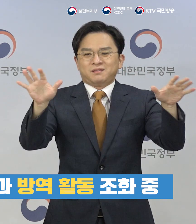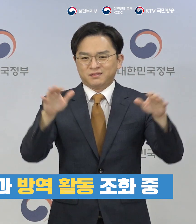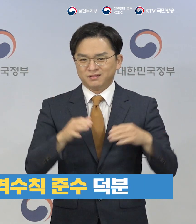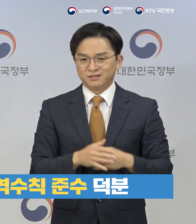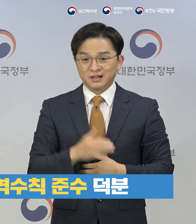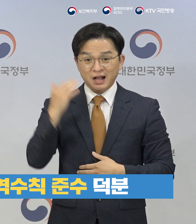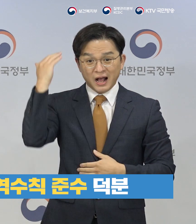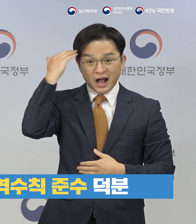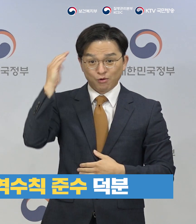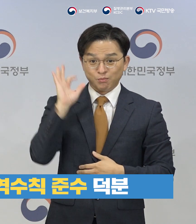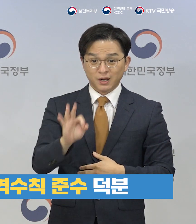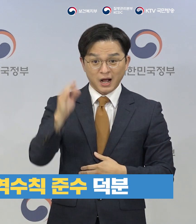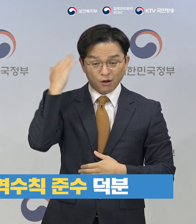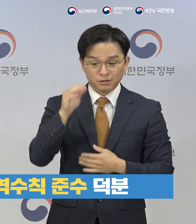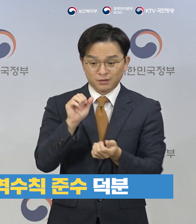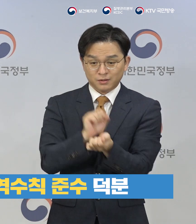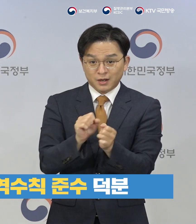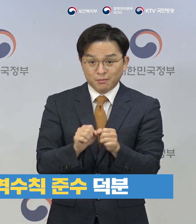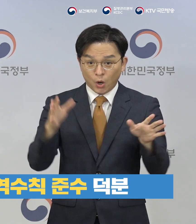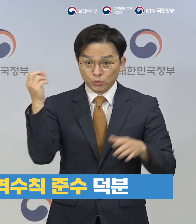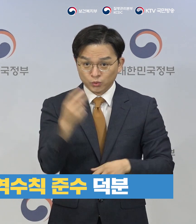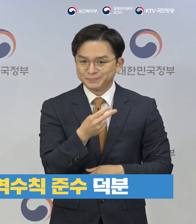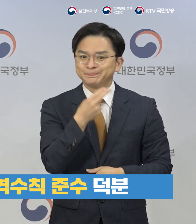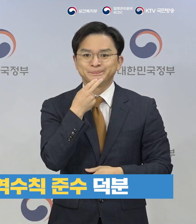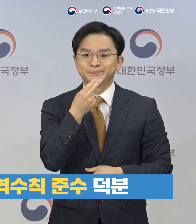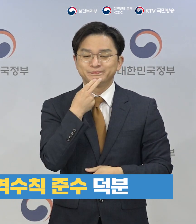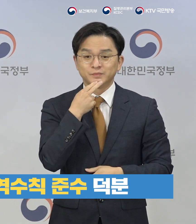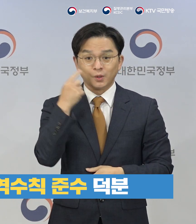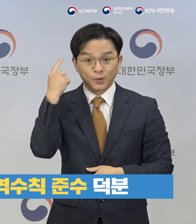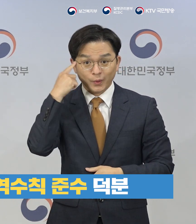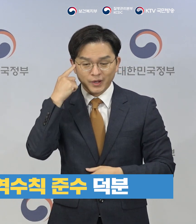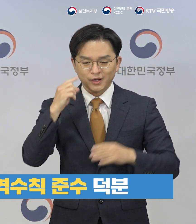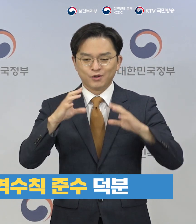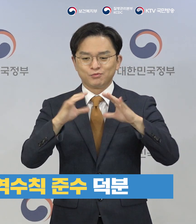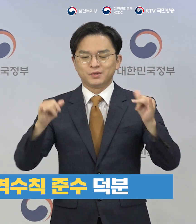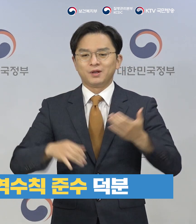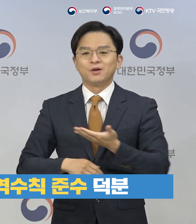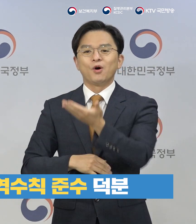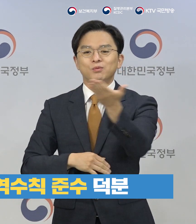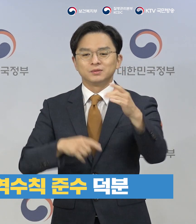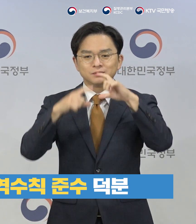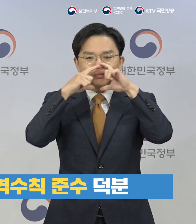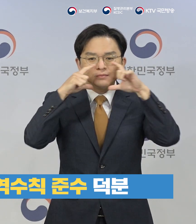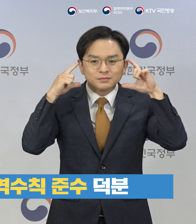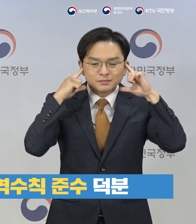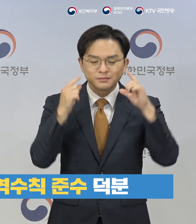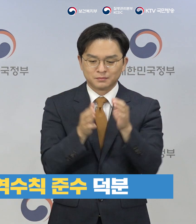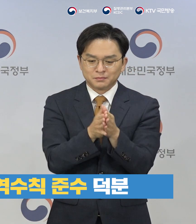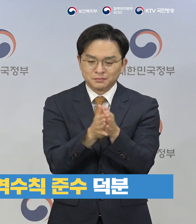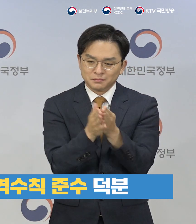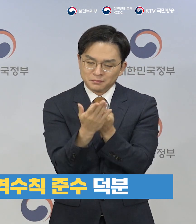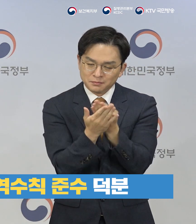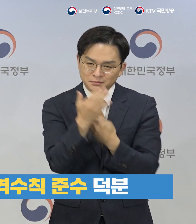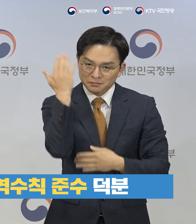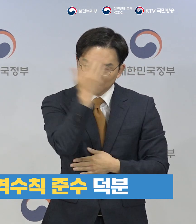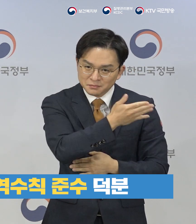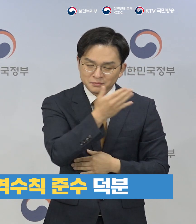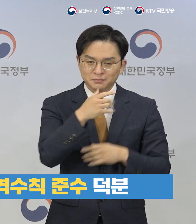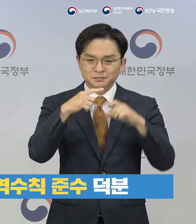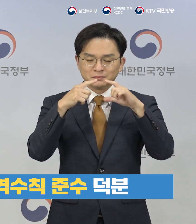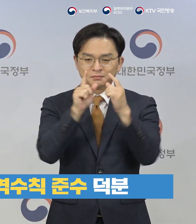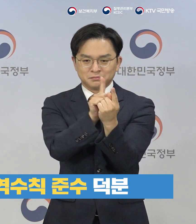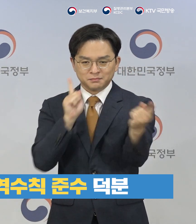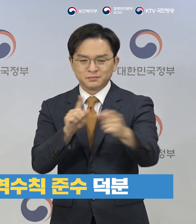있습니다. 이러한 차이는 모두 우리 국민들의 생활 방역 실천 노력에 의한 것으로 판단되며